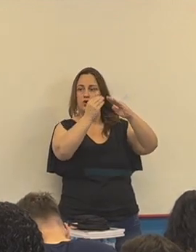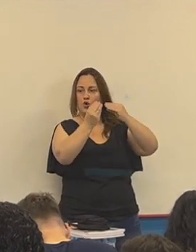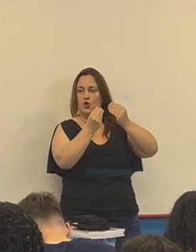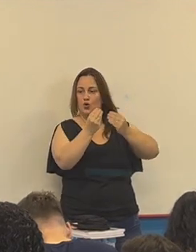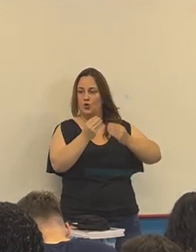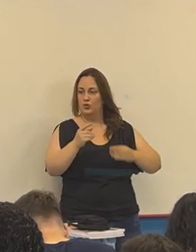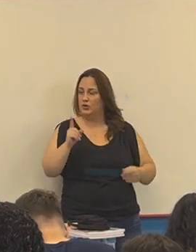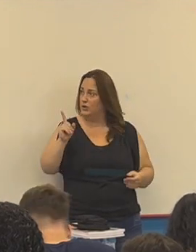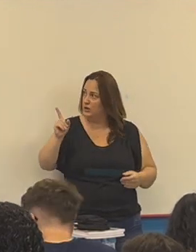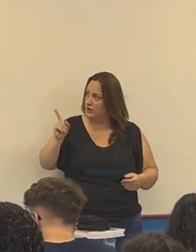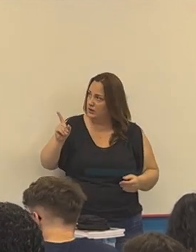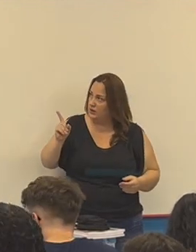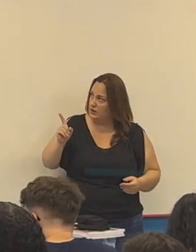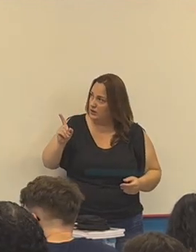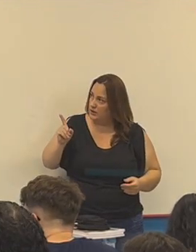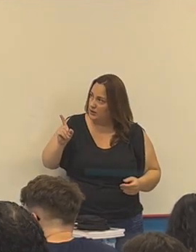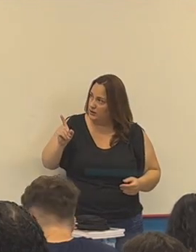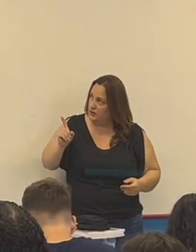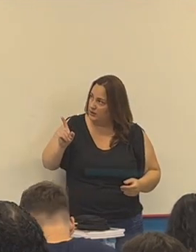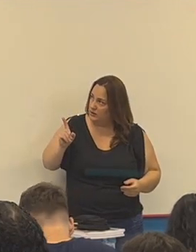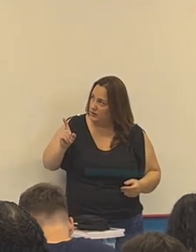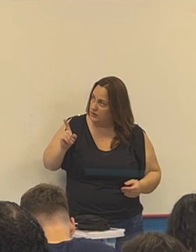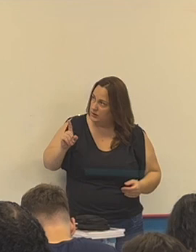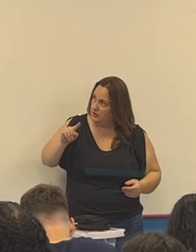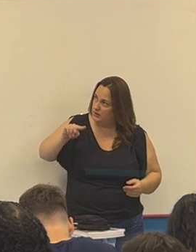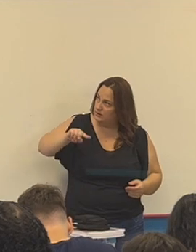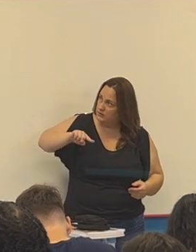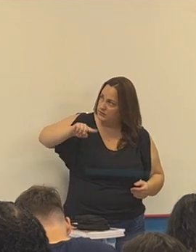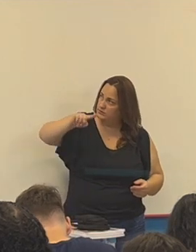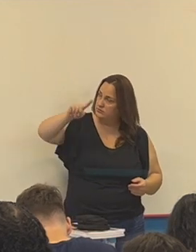esse arco que eu coloquei aqui em cima,